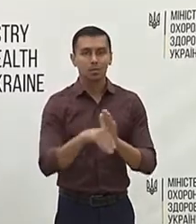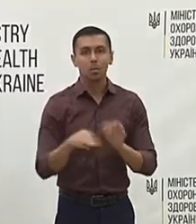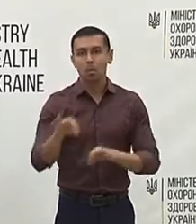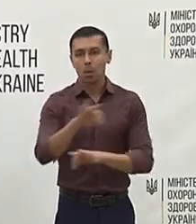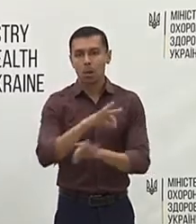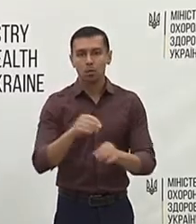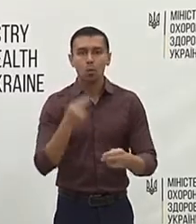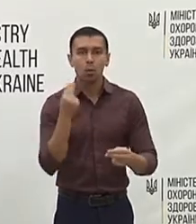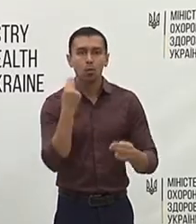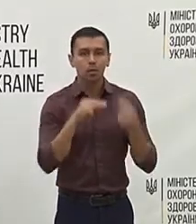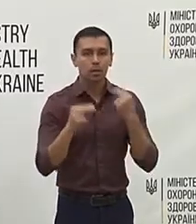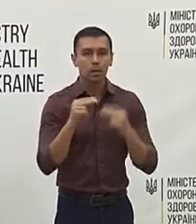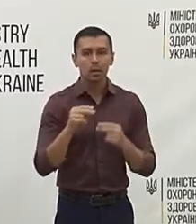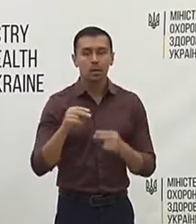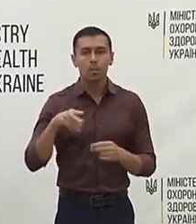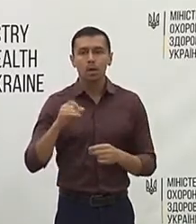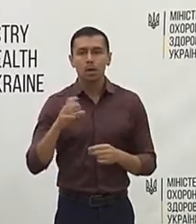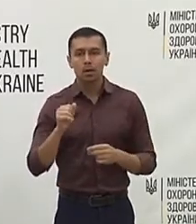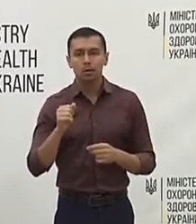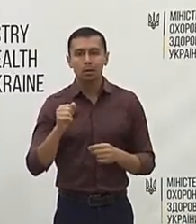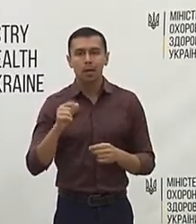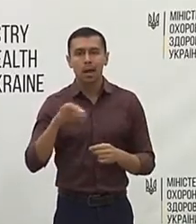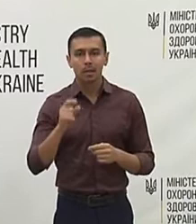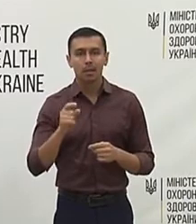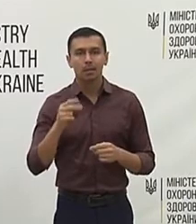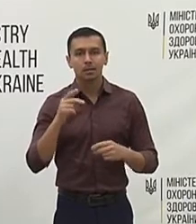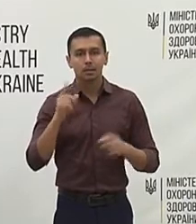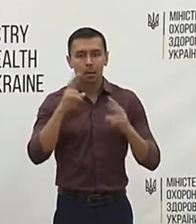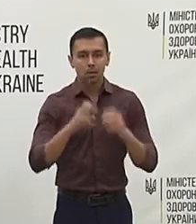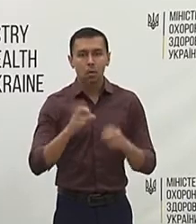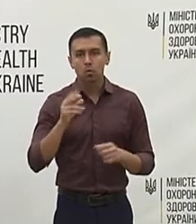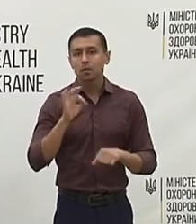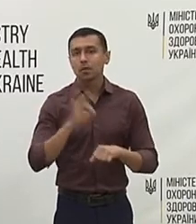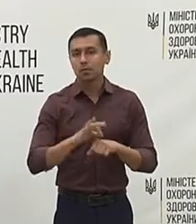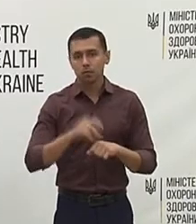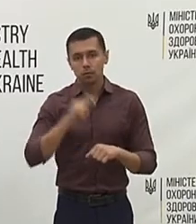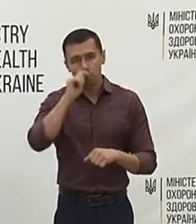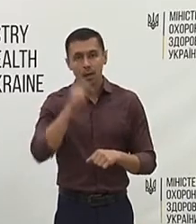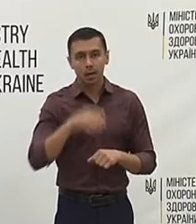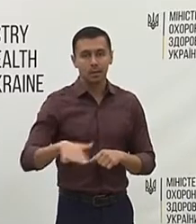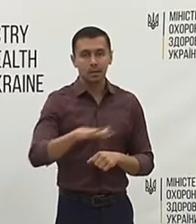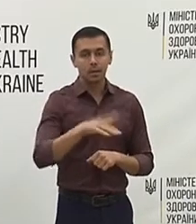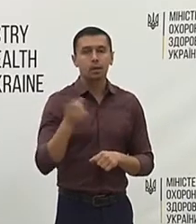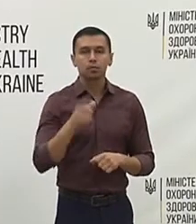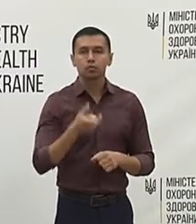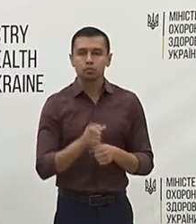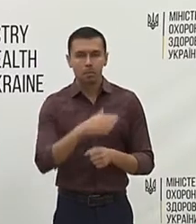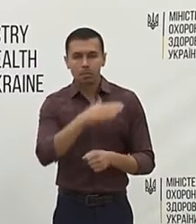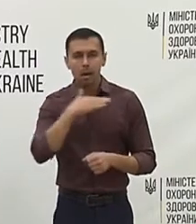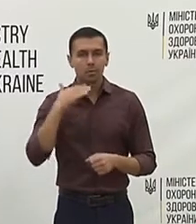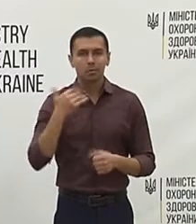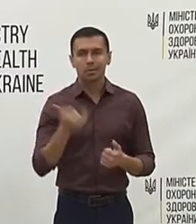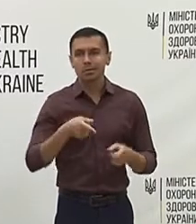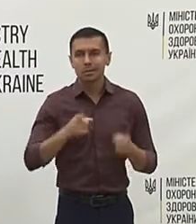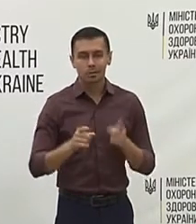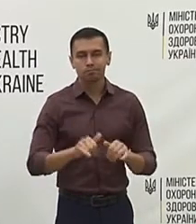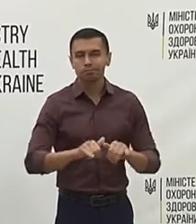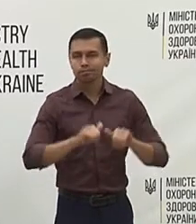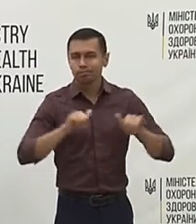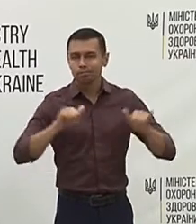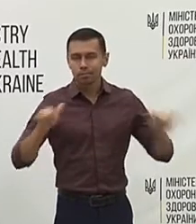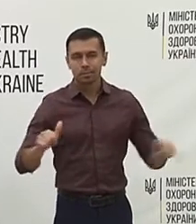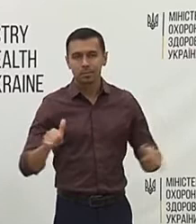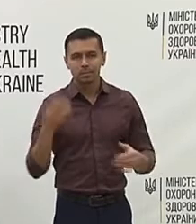проєкту удосконалення молекулярно-генетичної діагностики онкологічних захворювань в Україні. Адже дуже багато зараз дійсно